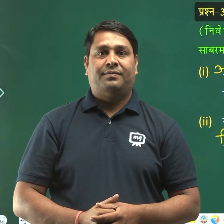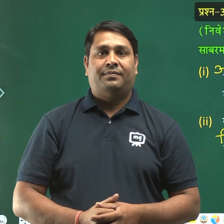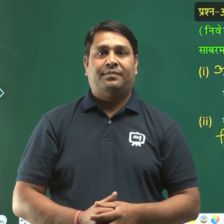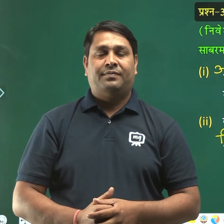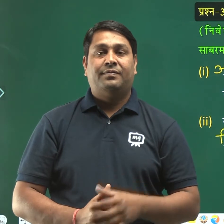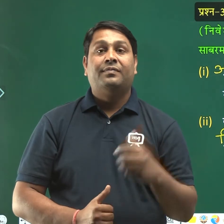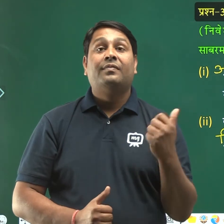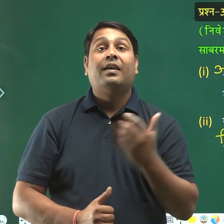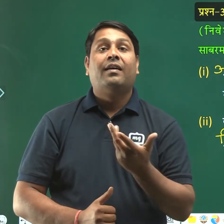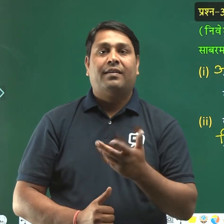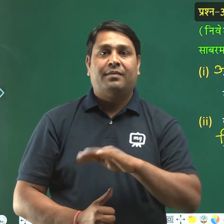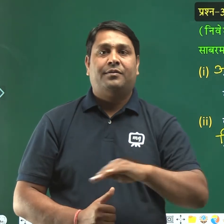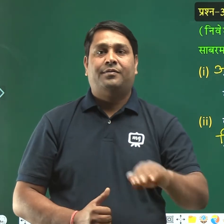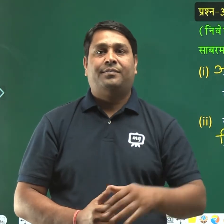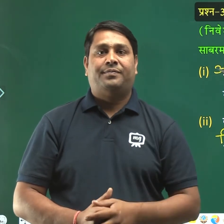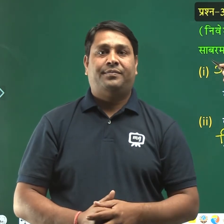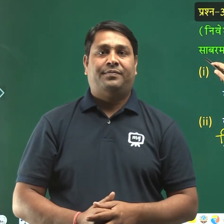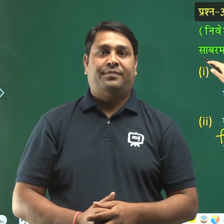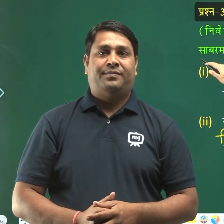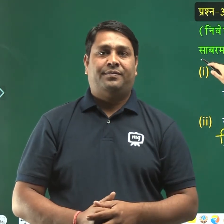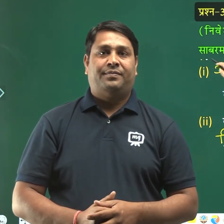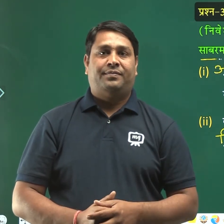क्या आएगा बच्चों?